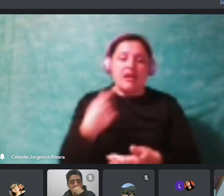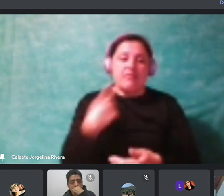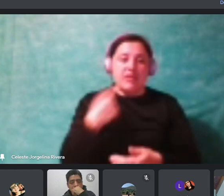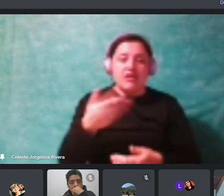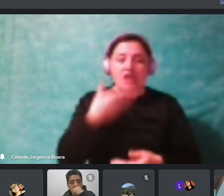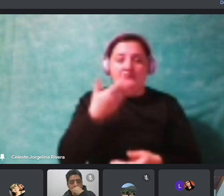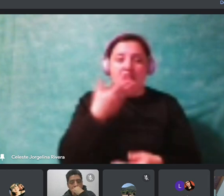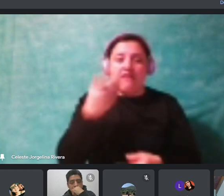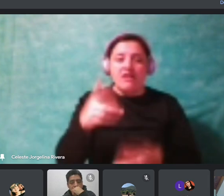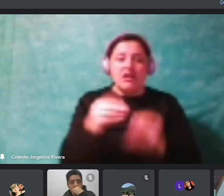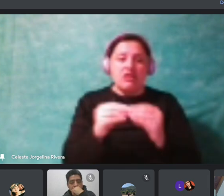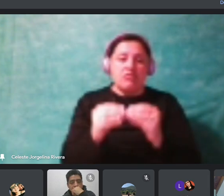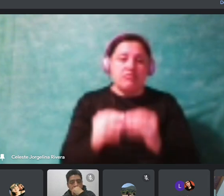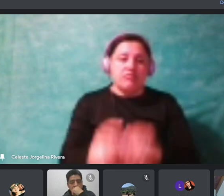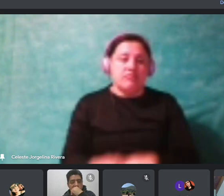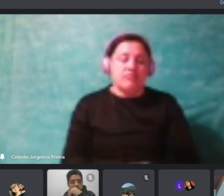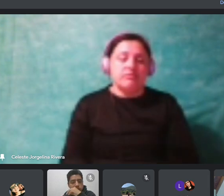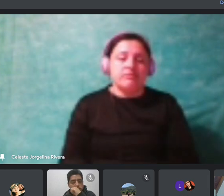una,